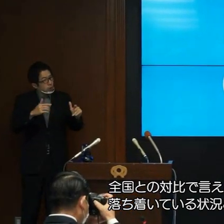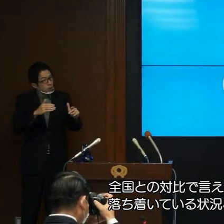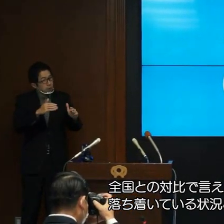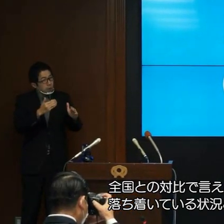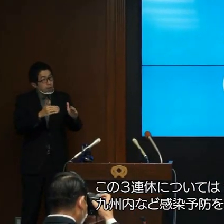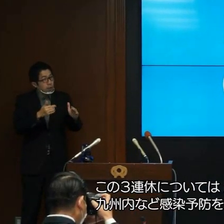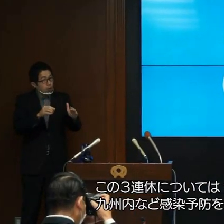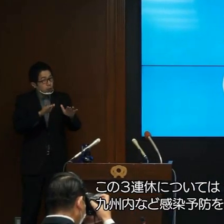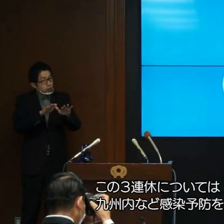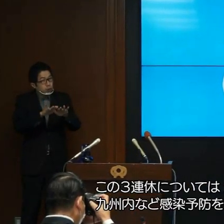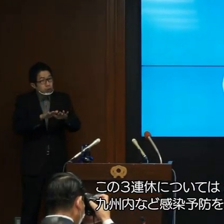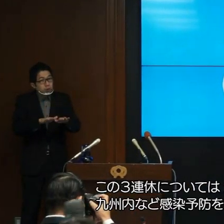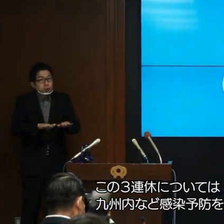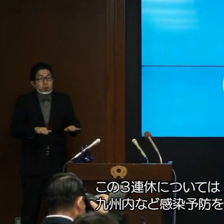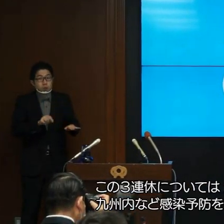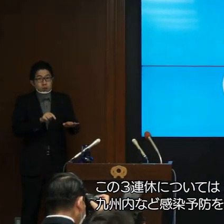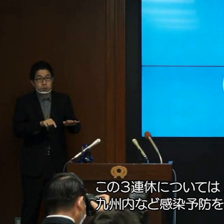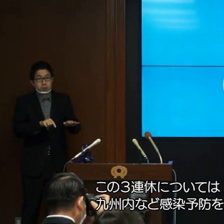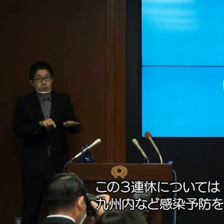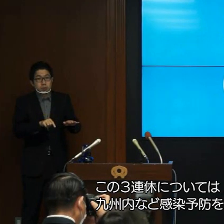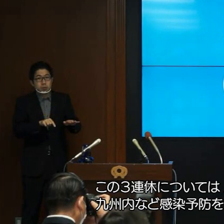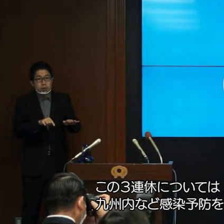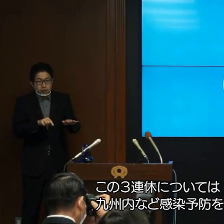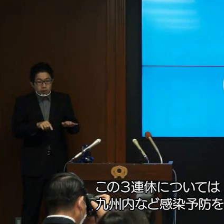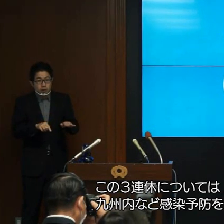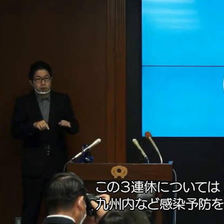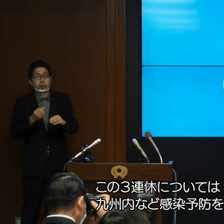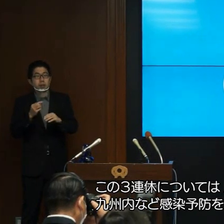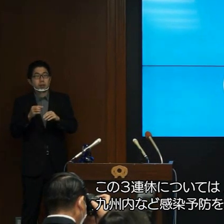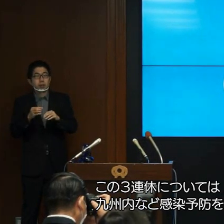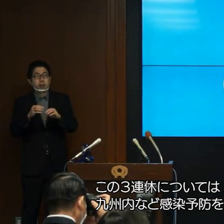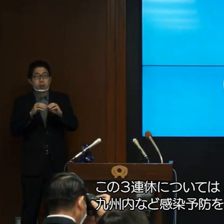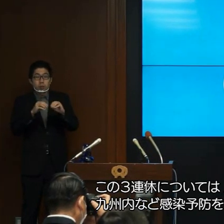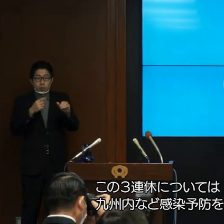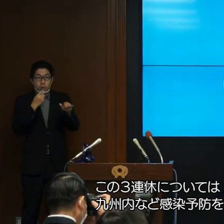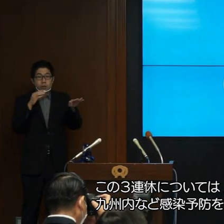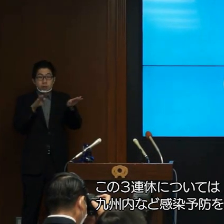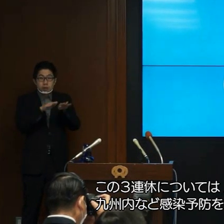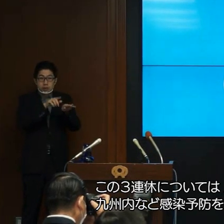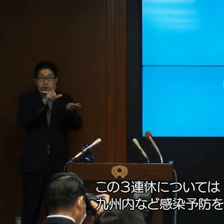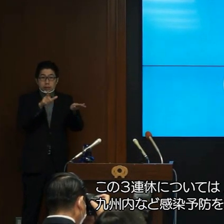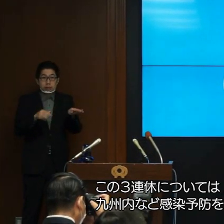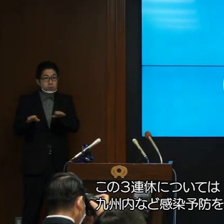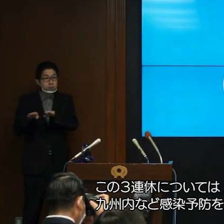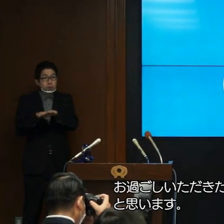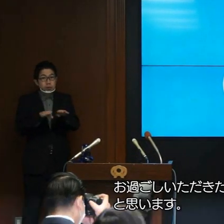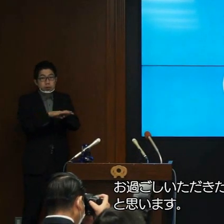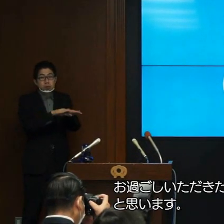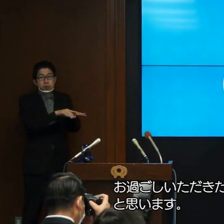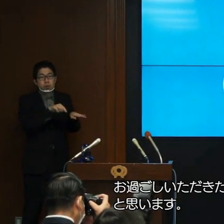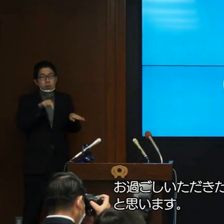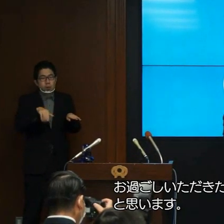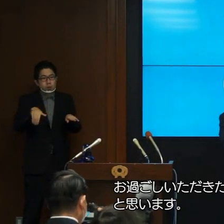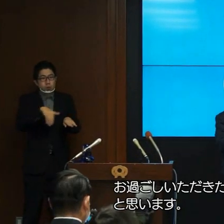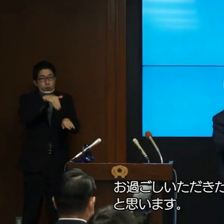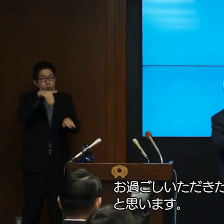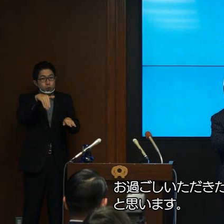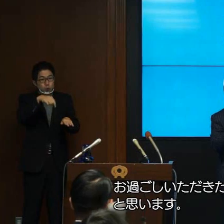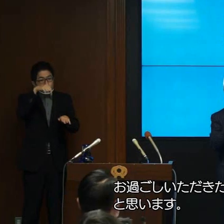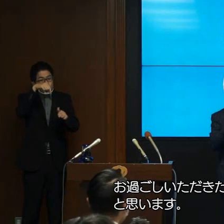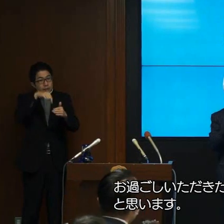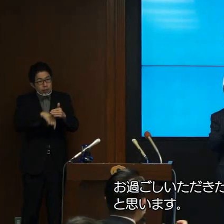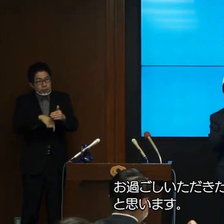しているので、この3連休については県内、もしくは九州内など感染予防をしっかりと行いながらお過ごしいただき